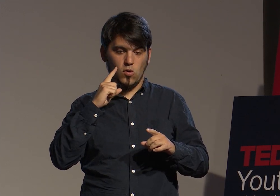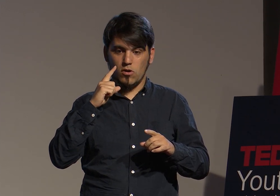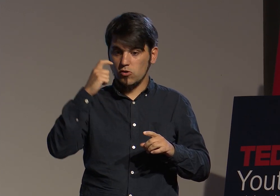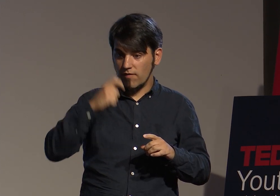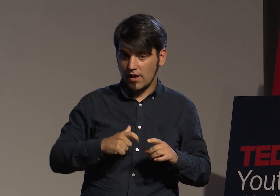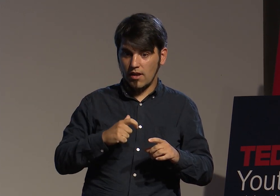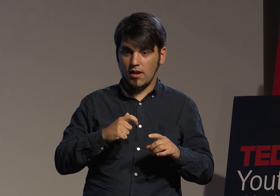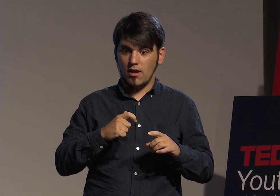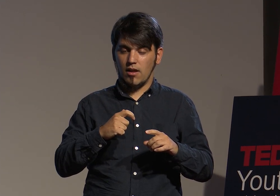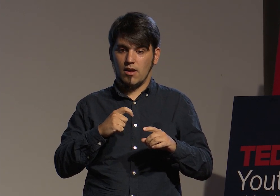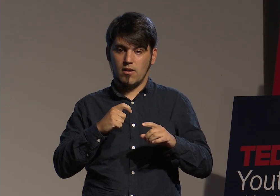Като глух човек,